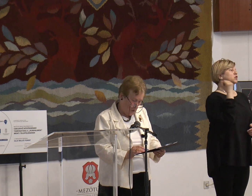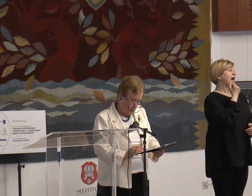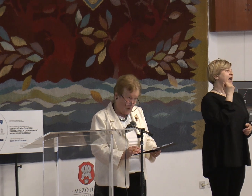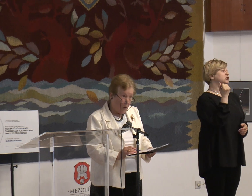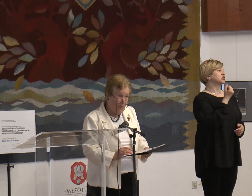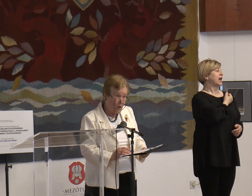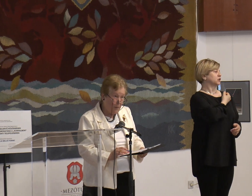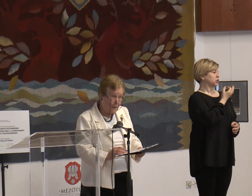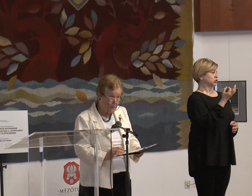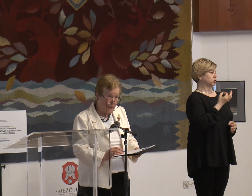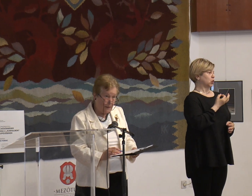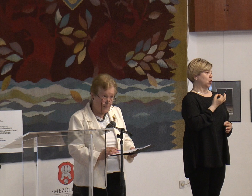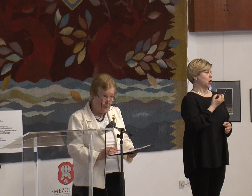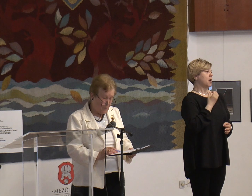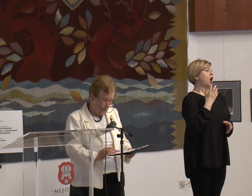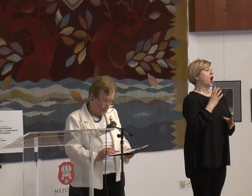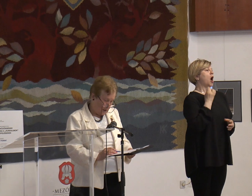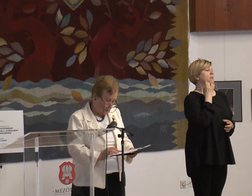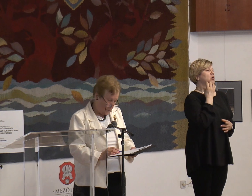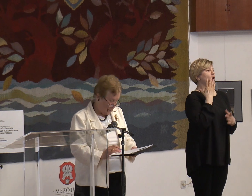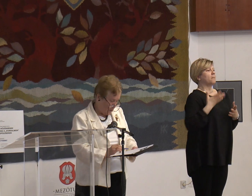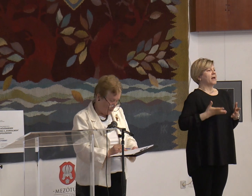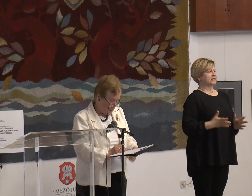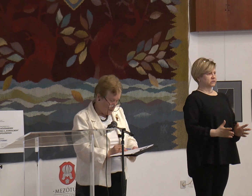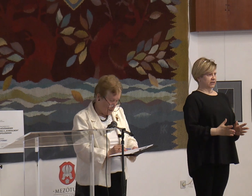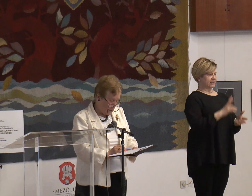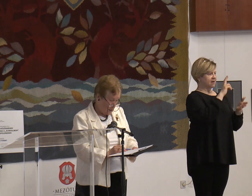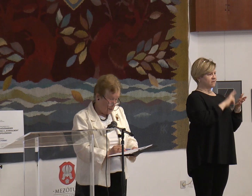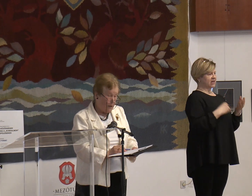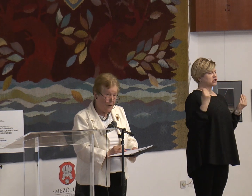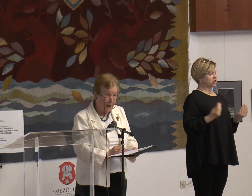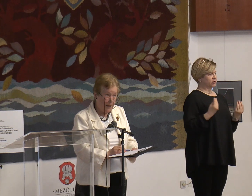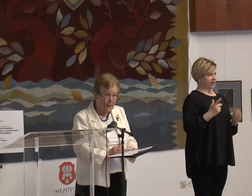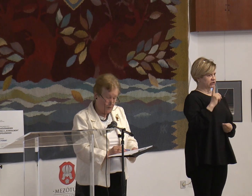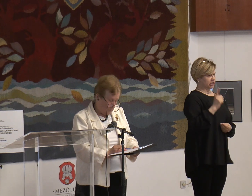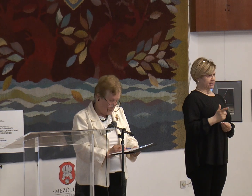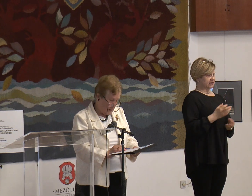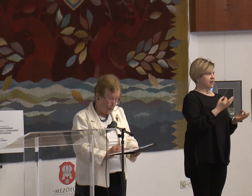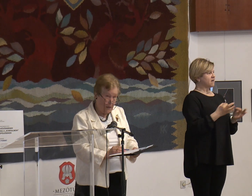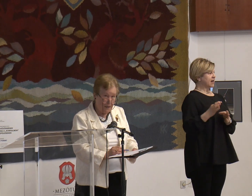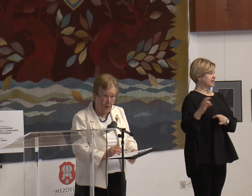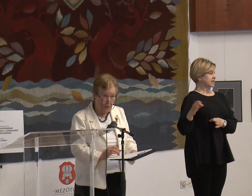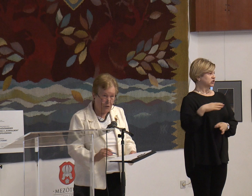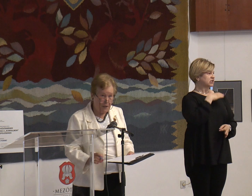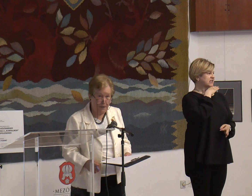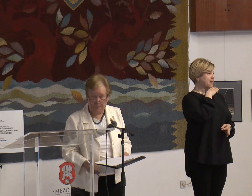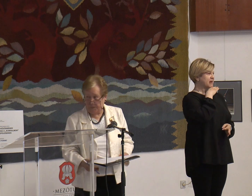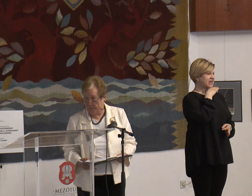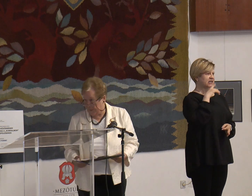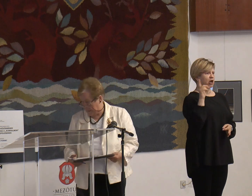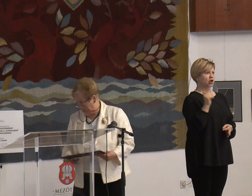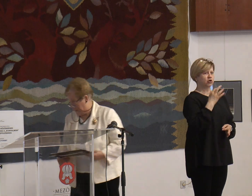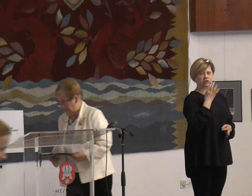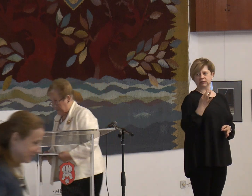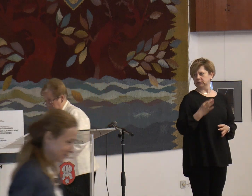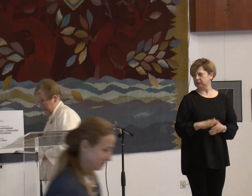Sándortól Amikor megszülettem című verset fogja előadni. Felkészül Veblényi Lajosné.